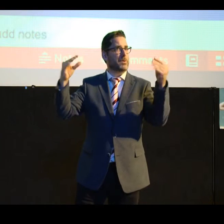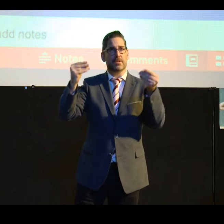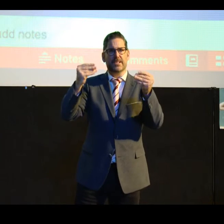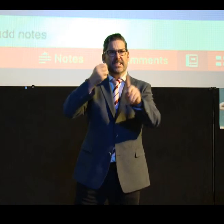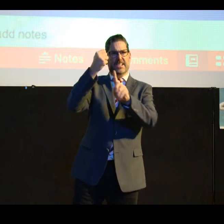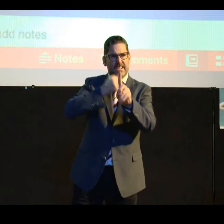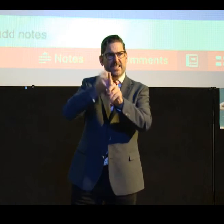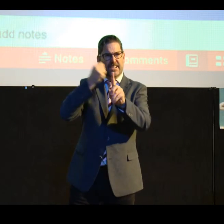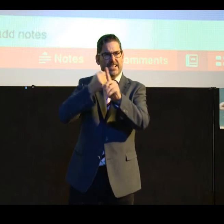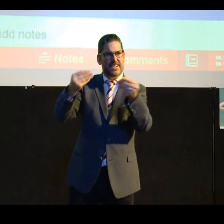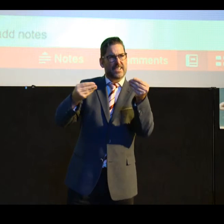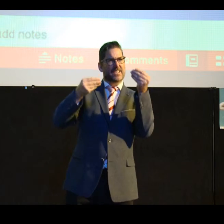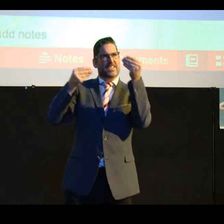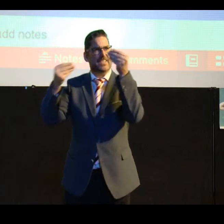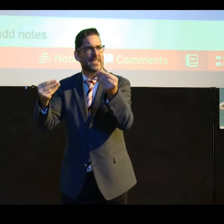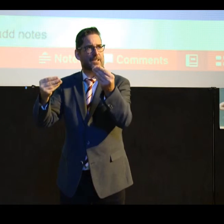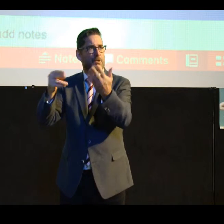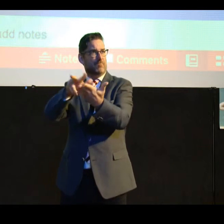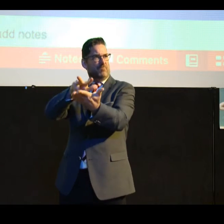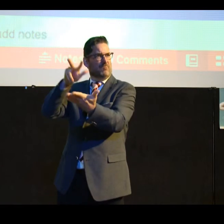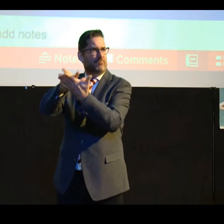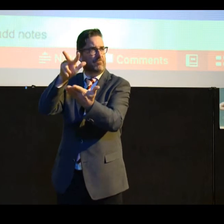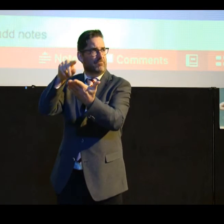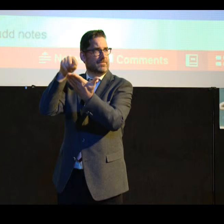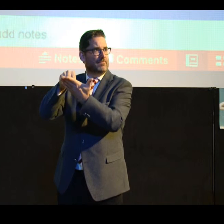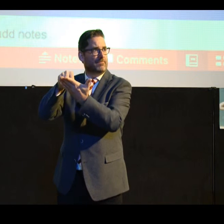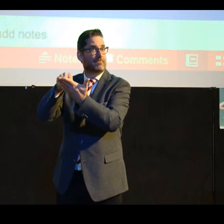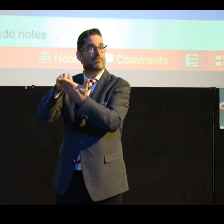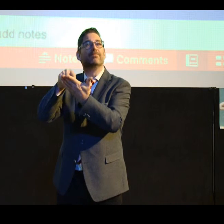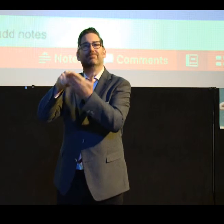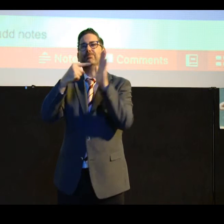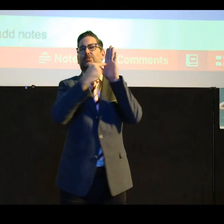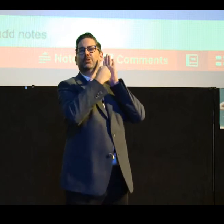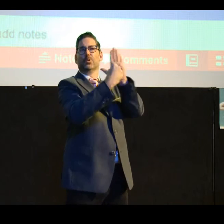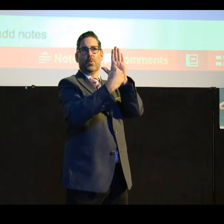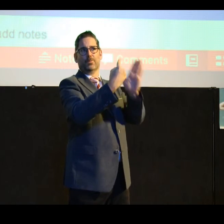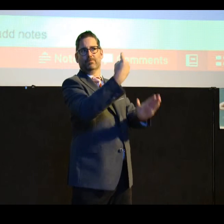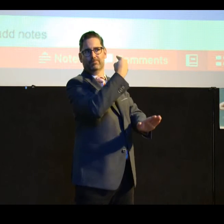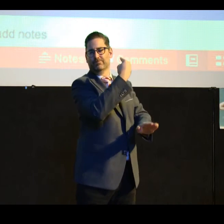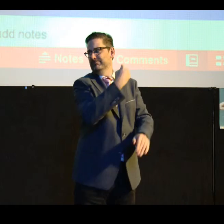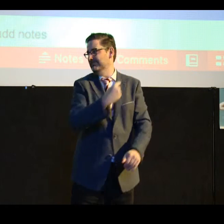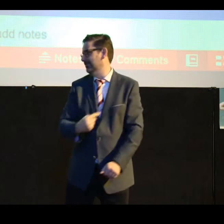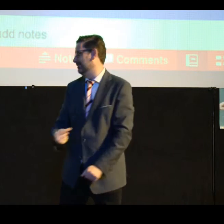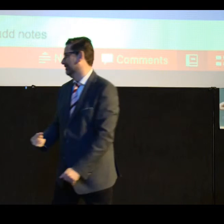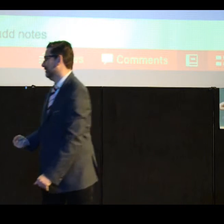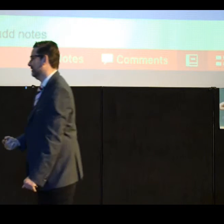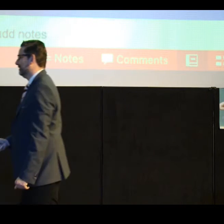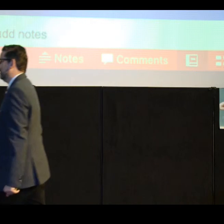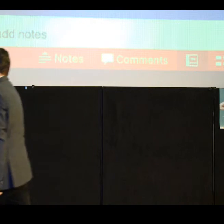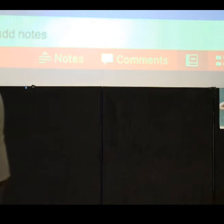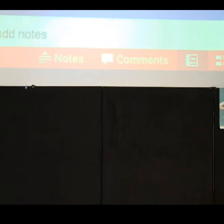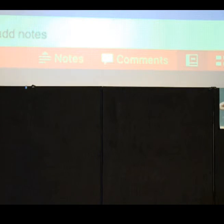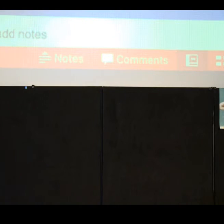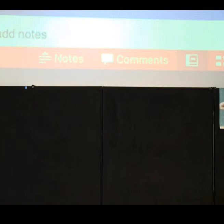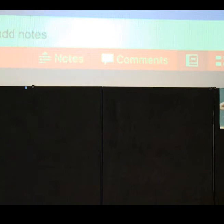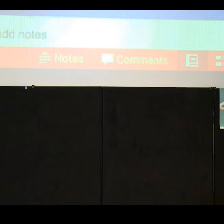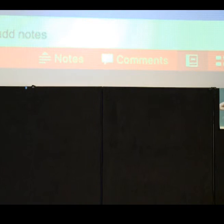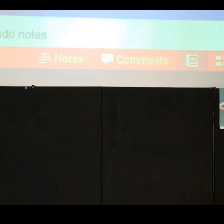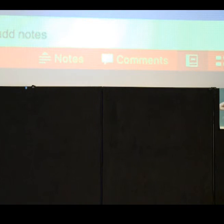cuando nosotros terminamos las reuniones, pues normalmente hacemos una serie de conclusiones y lo presentamos al Parlamento. Entonces, bueno,